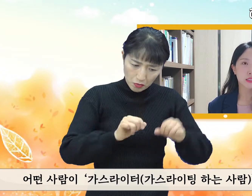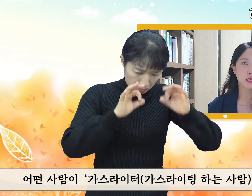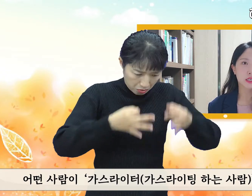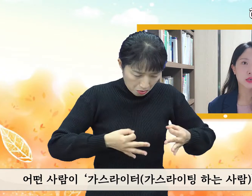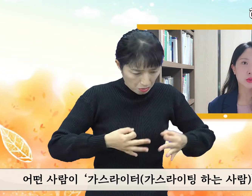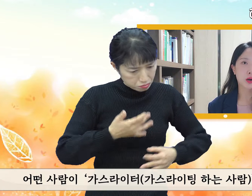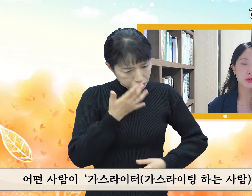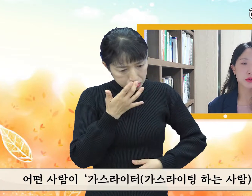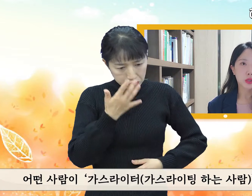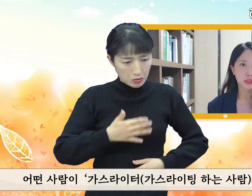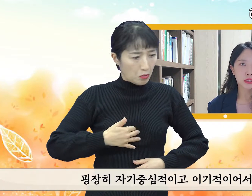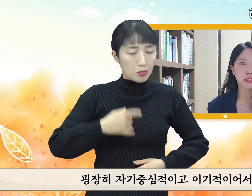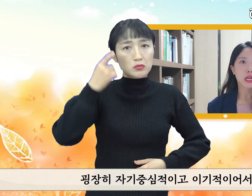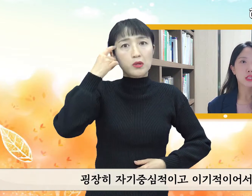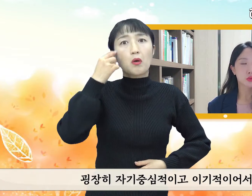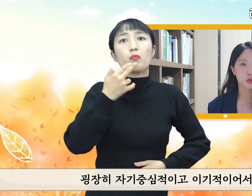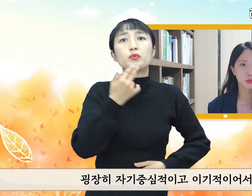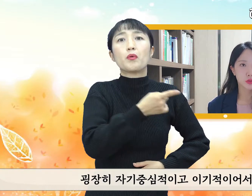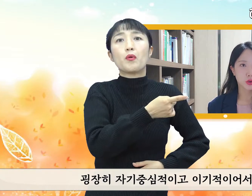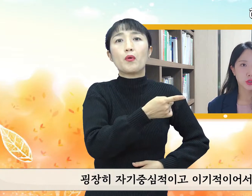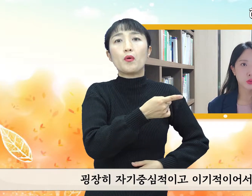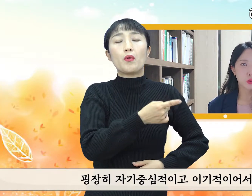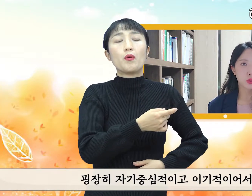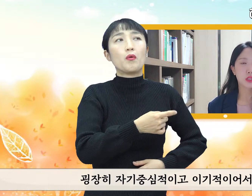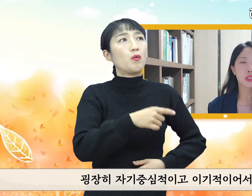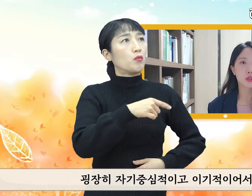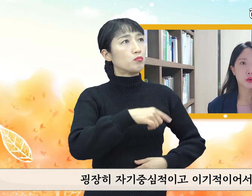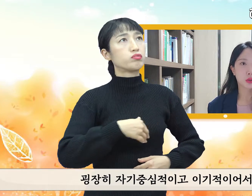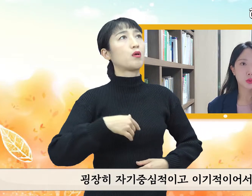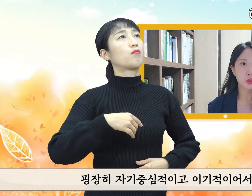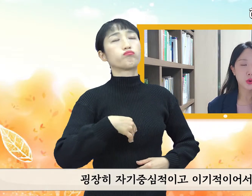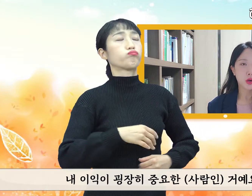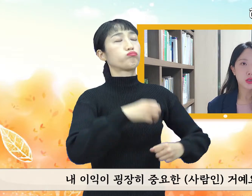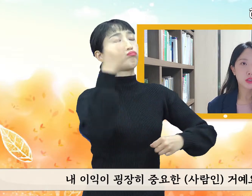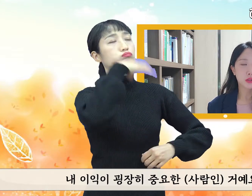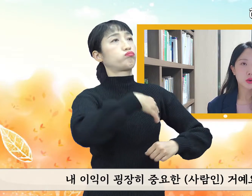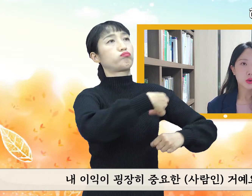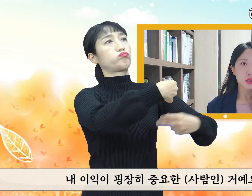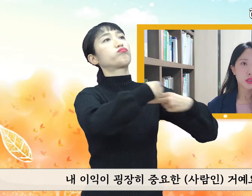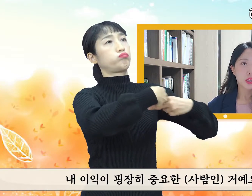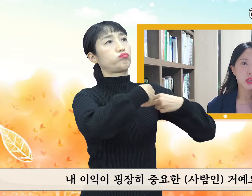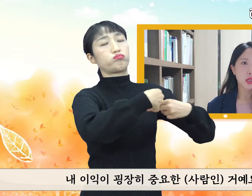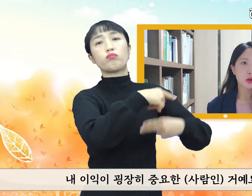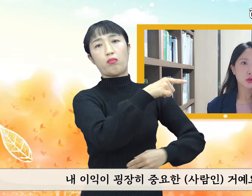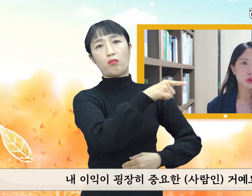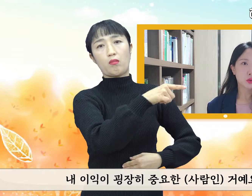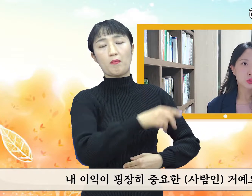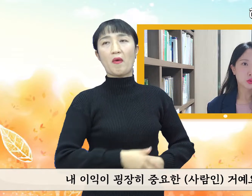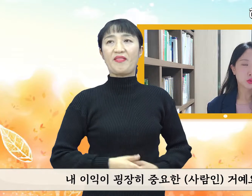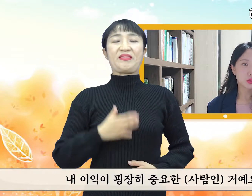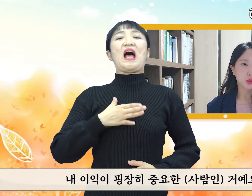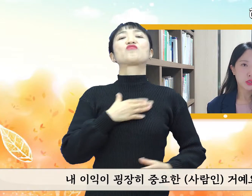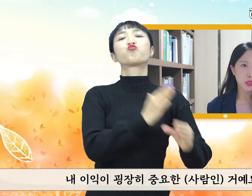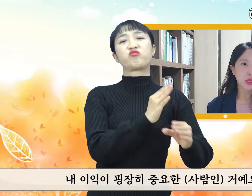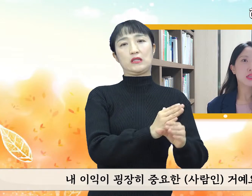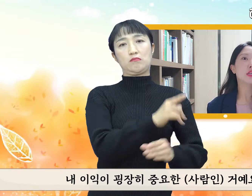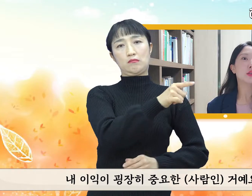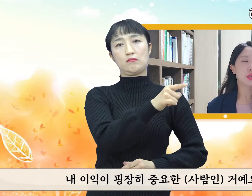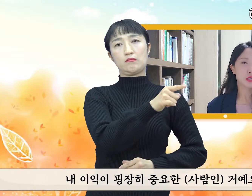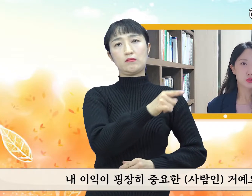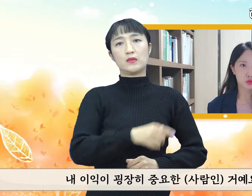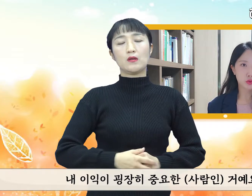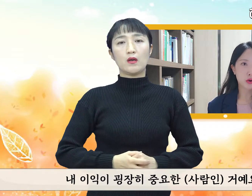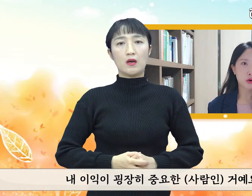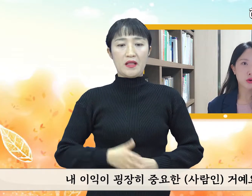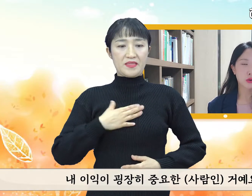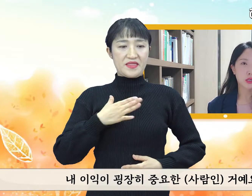가해자가 되느냐라고 하면 굉장히 자기중심적이고 이기적이고, 그래서 내 어떤 욕구, 내 이익이